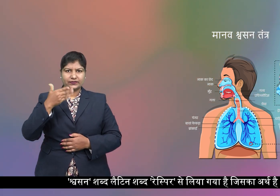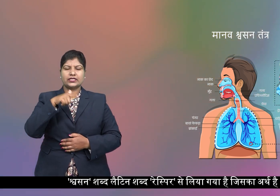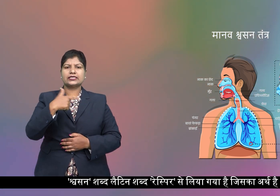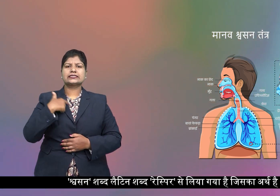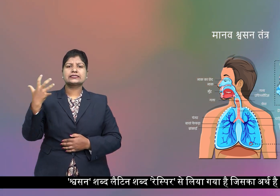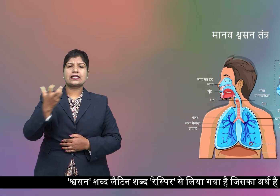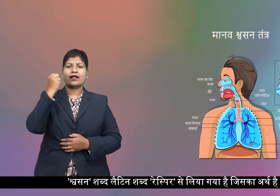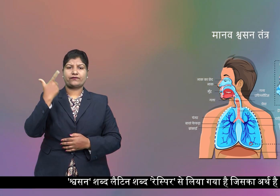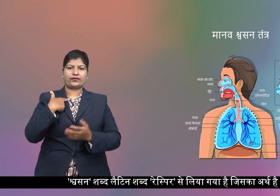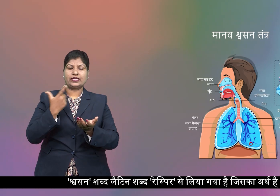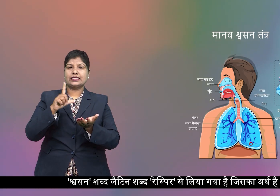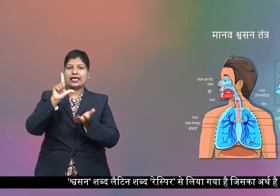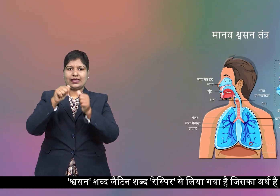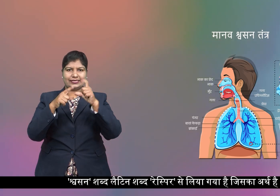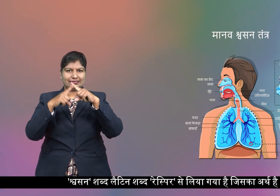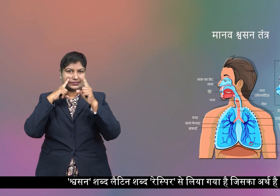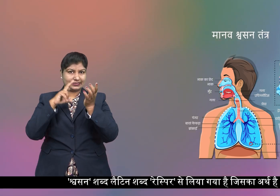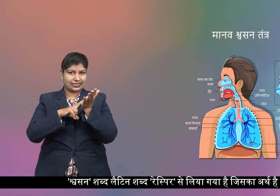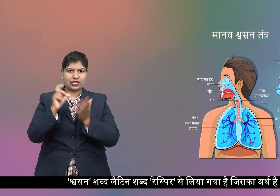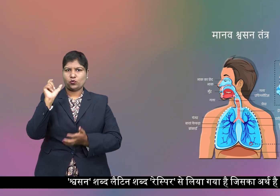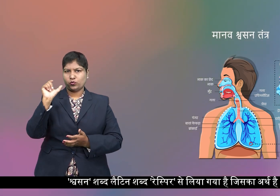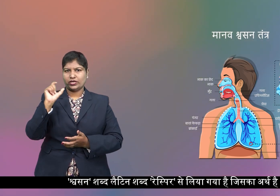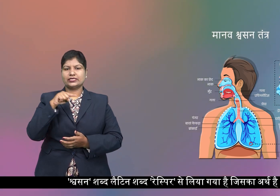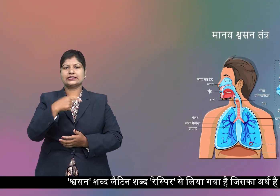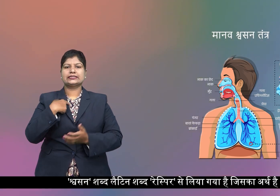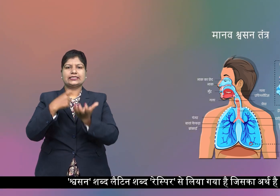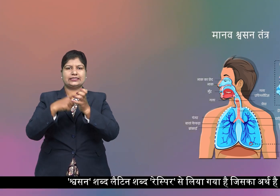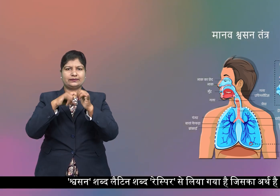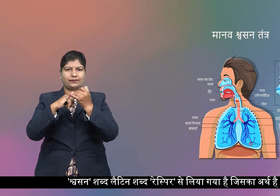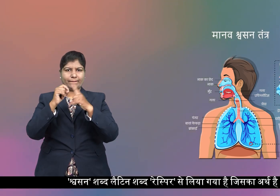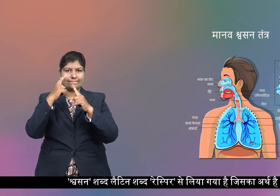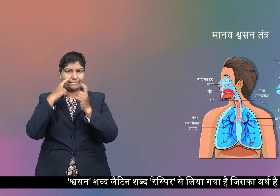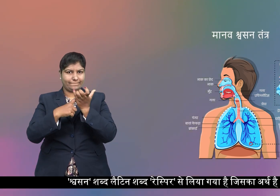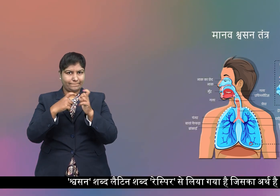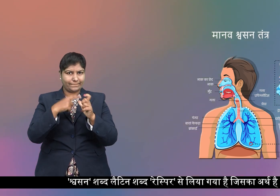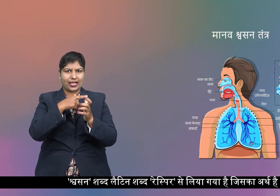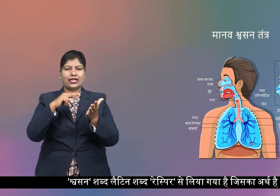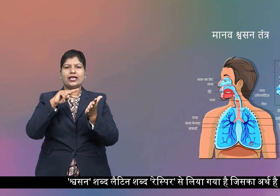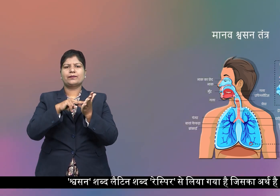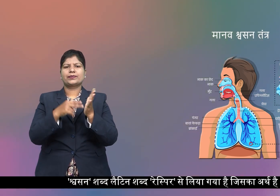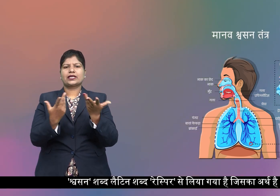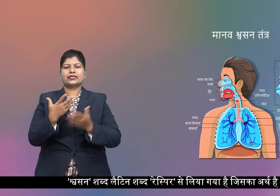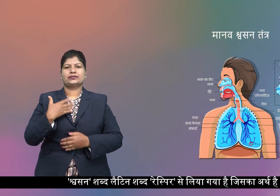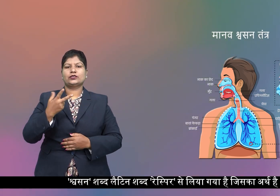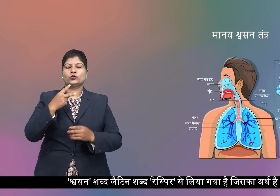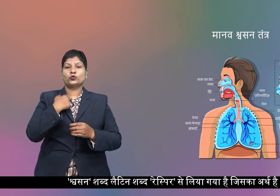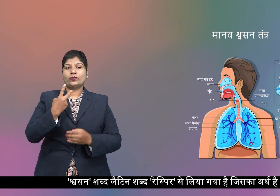लैटिन शब्द रेस्पिर से लिया गया है, जिसका अर्थ है सांस लेना।